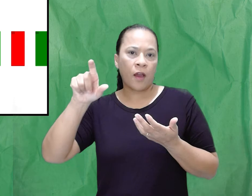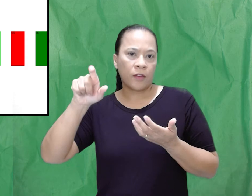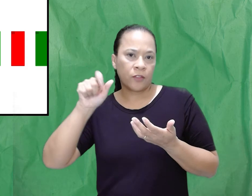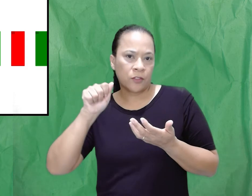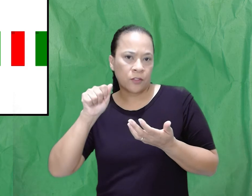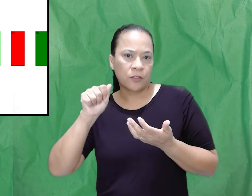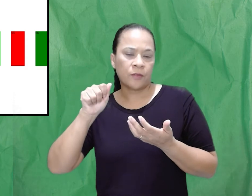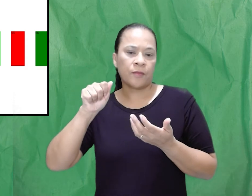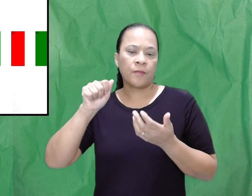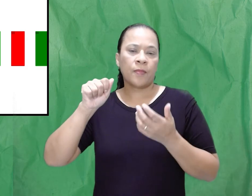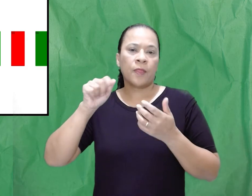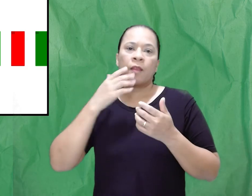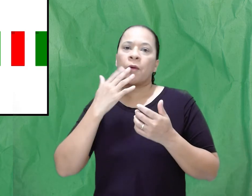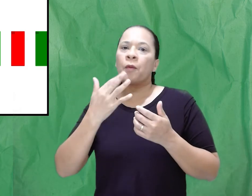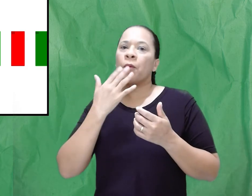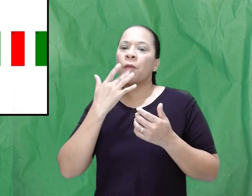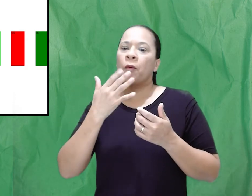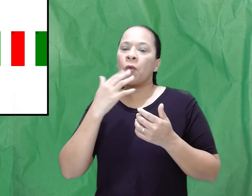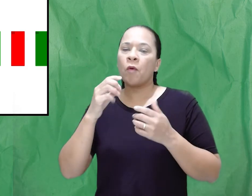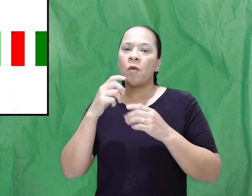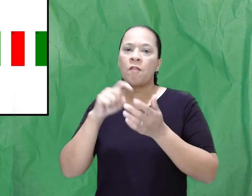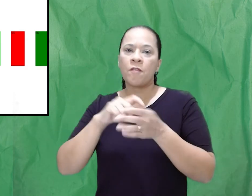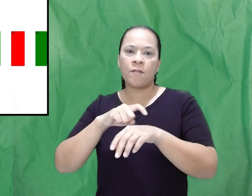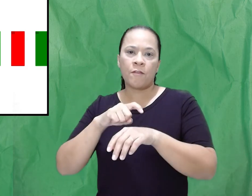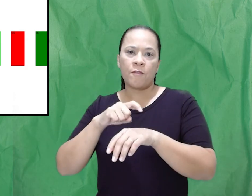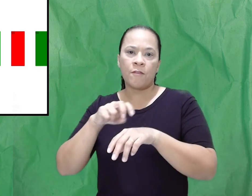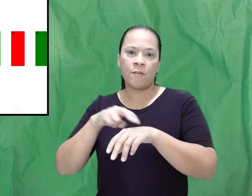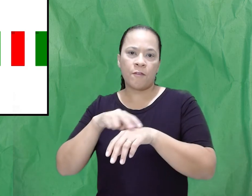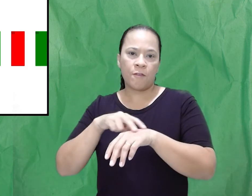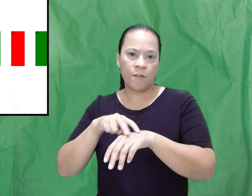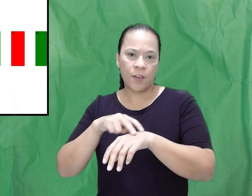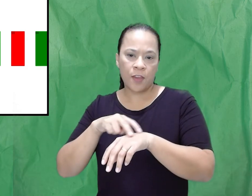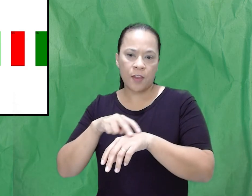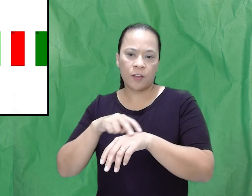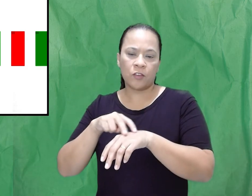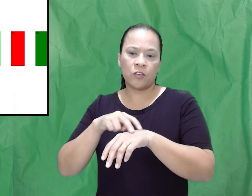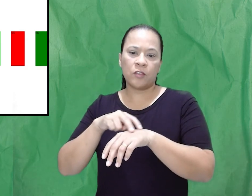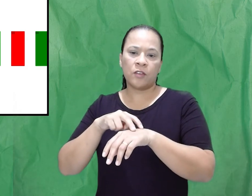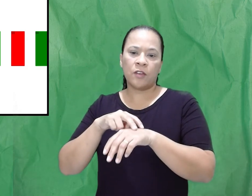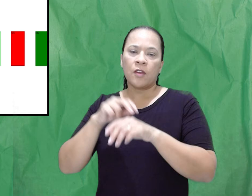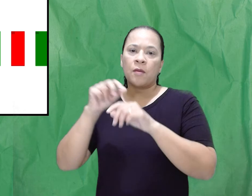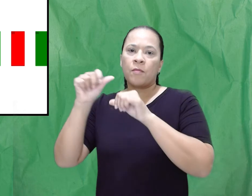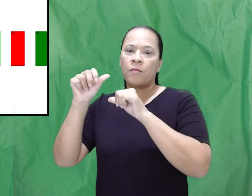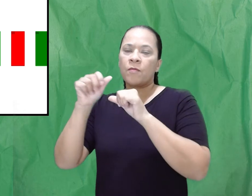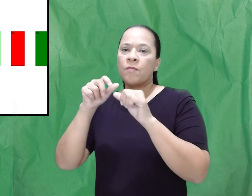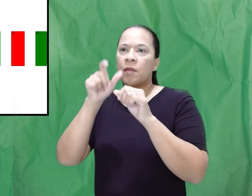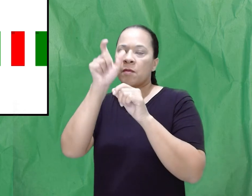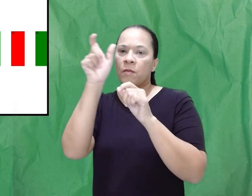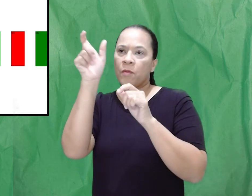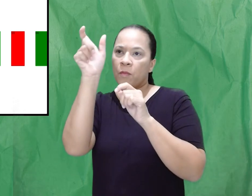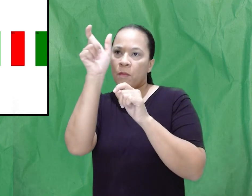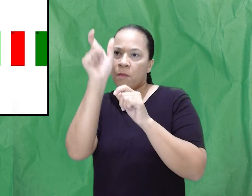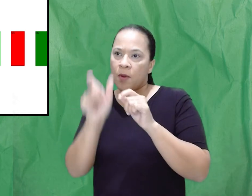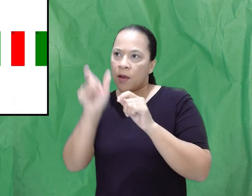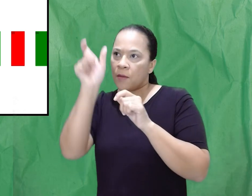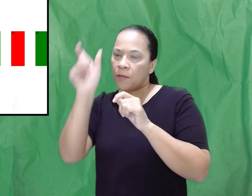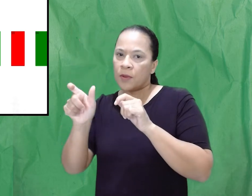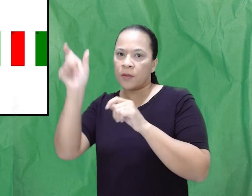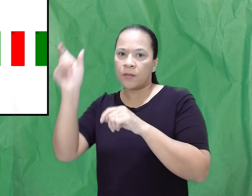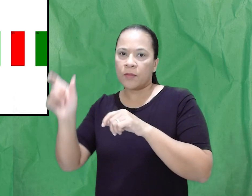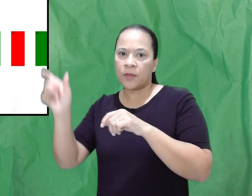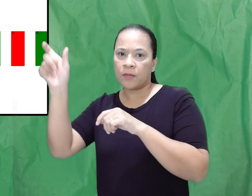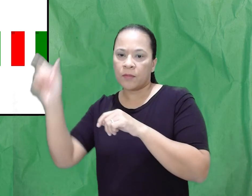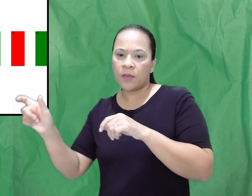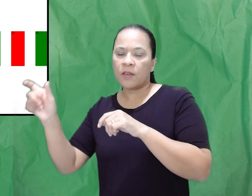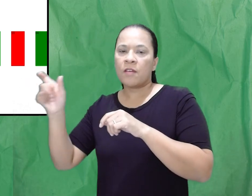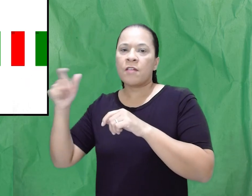outro, eu coloquei uma cor verde, por exemplo, na segunda, na quarta e na sexta, para não ficar tudo vermelho aqui, para a gente conseguir visualizar melhor.